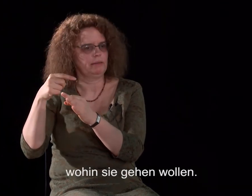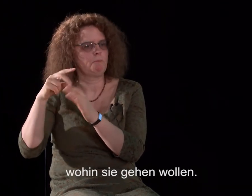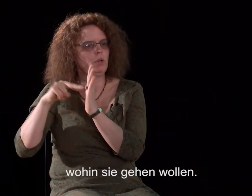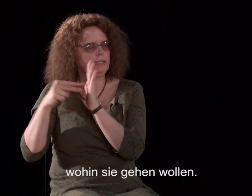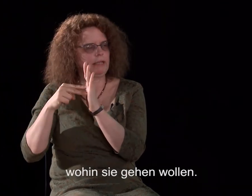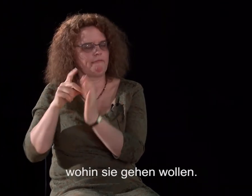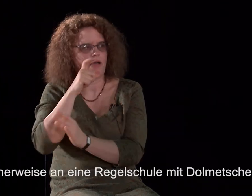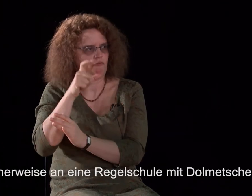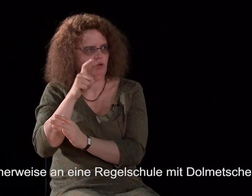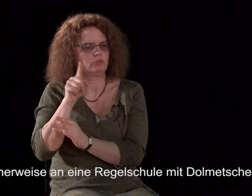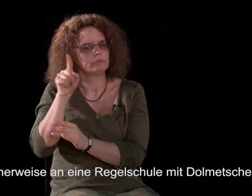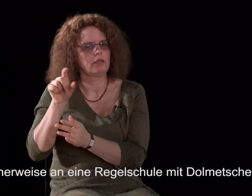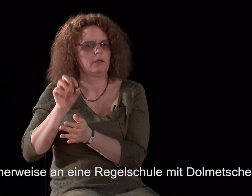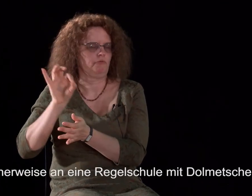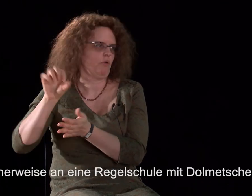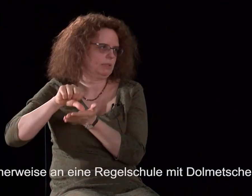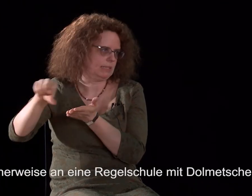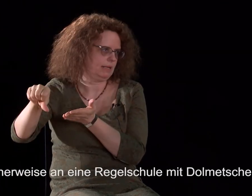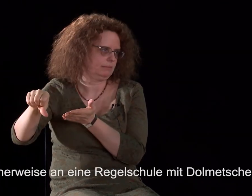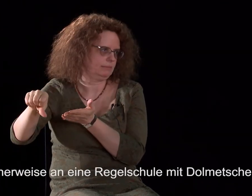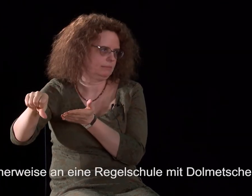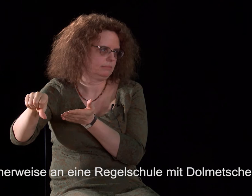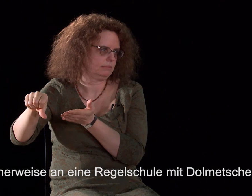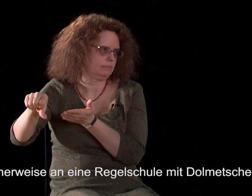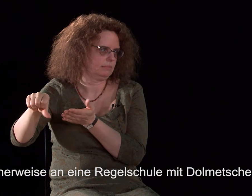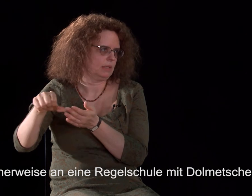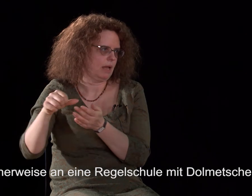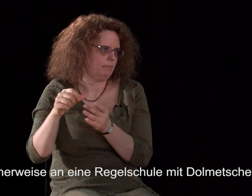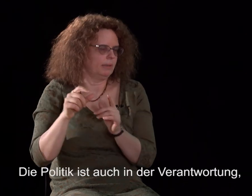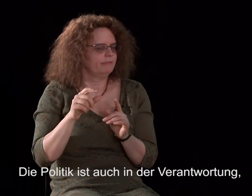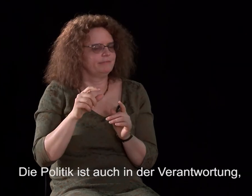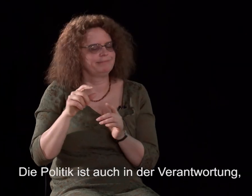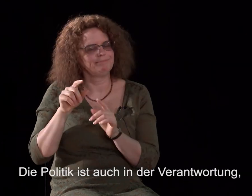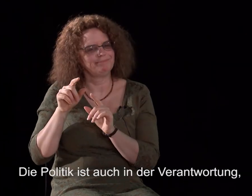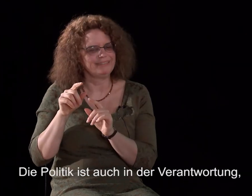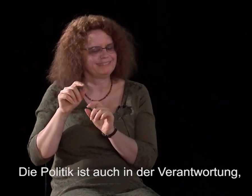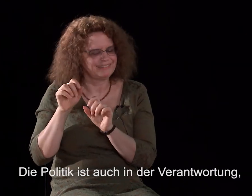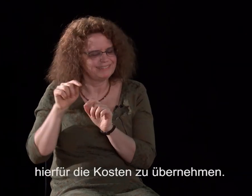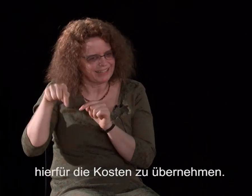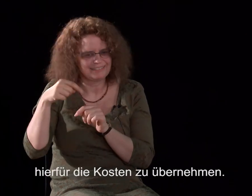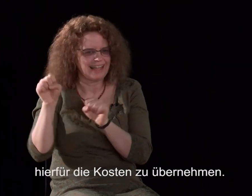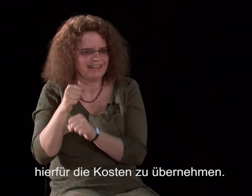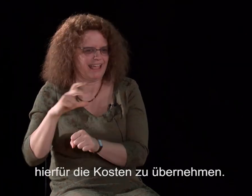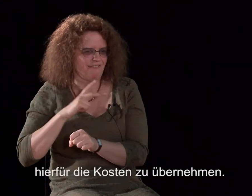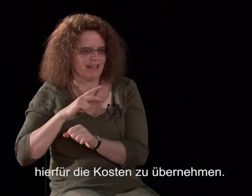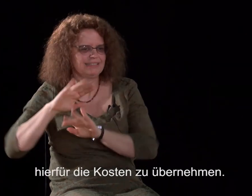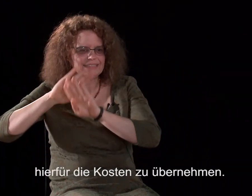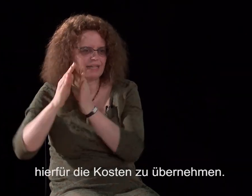wollen. Möglicherweise an eine Regelschule mit Dolmetschern. Und dann ist die Politik in der Verantwortung, auch die Kosten dafür zu